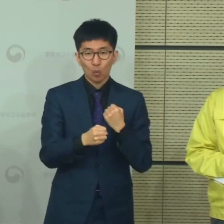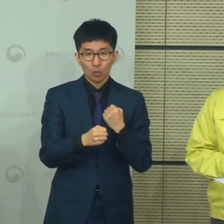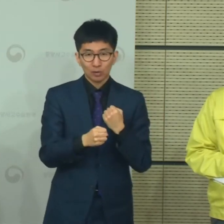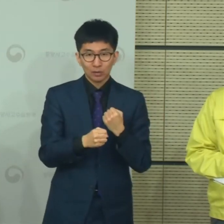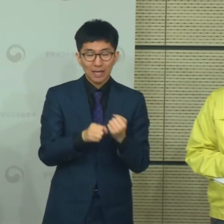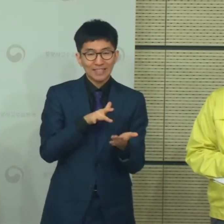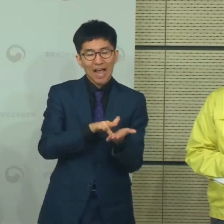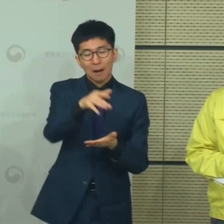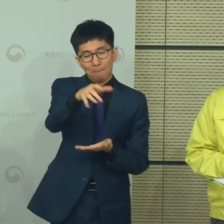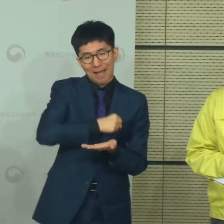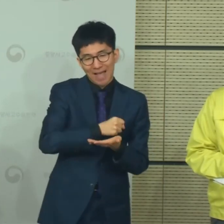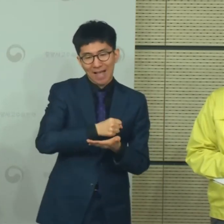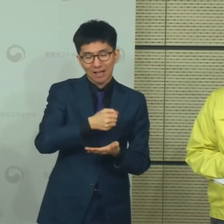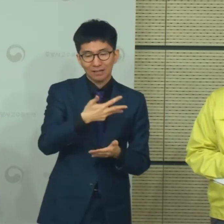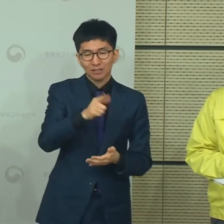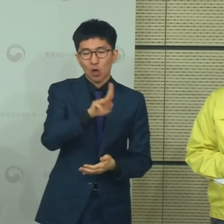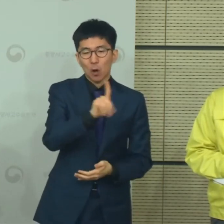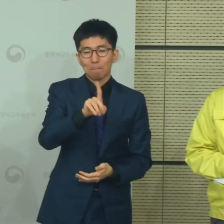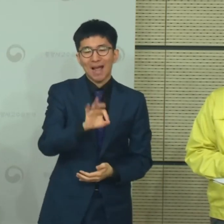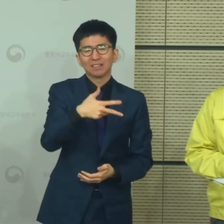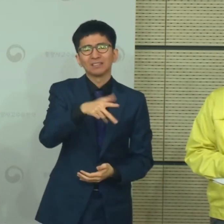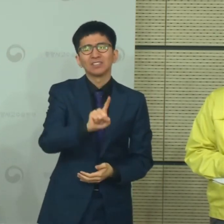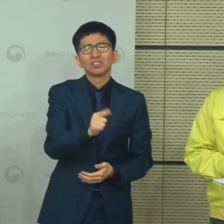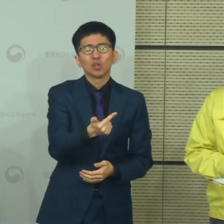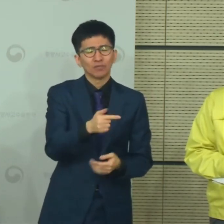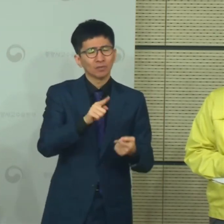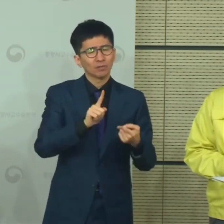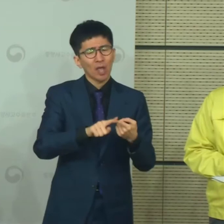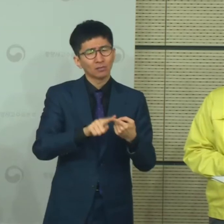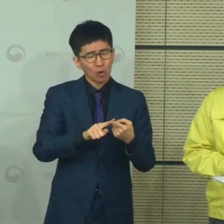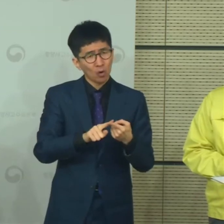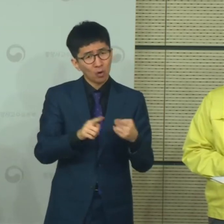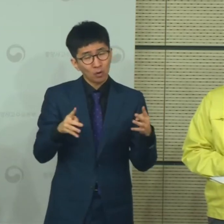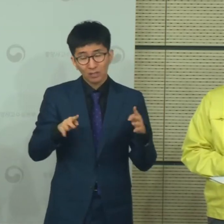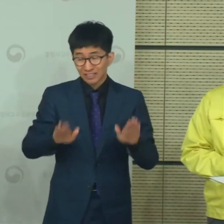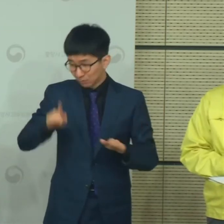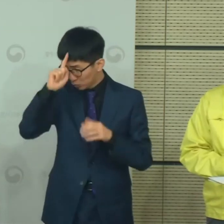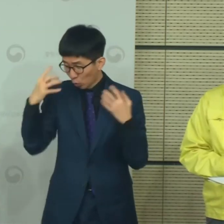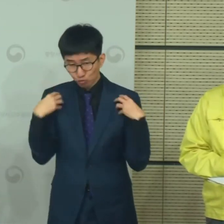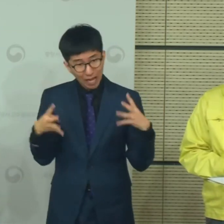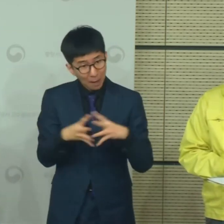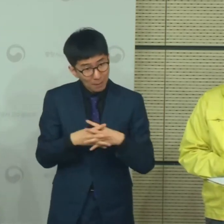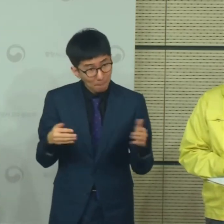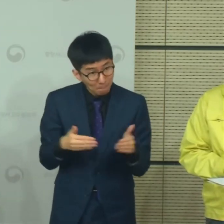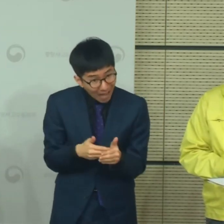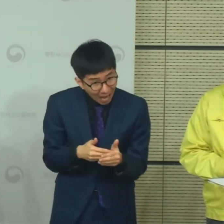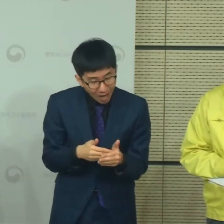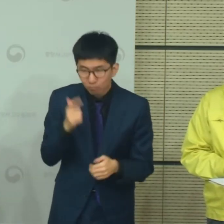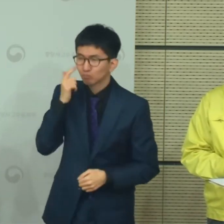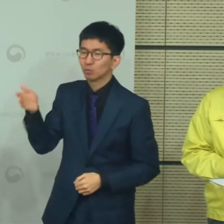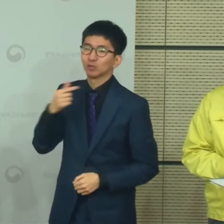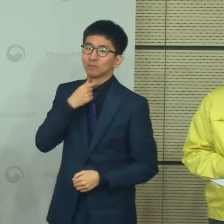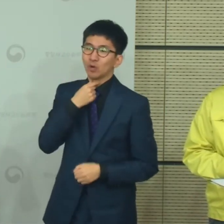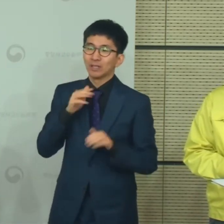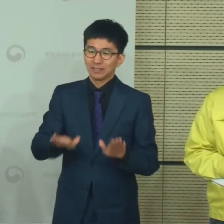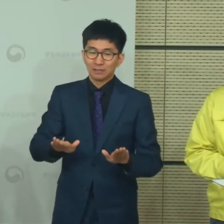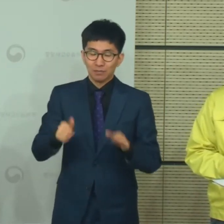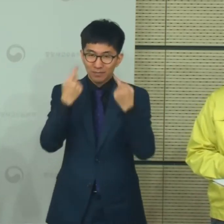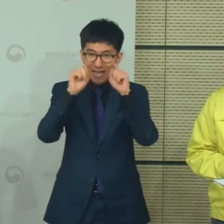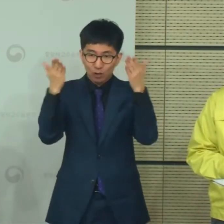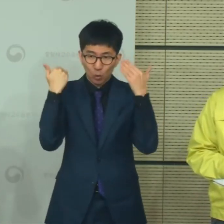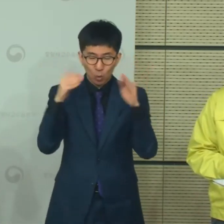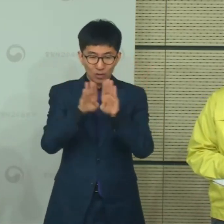그 계약 연기 등과 맞물려서 직장인들의 재택근무를 공고하는 방안도 검토해볼